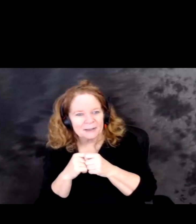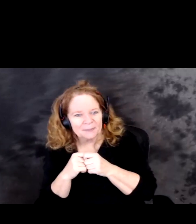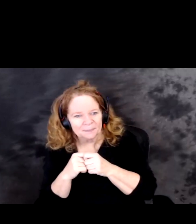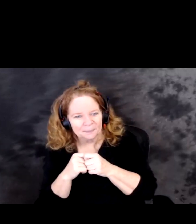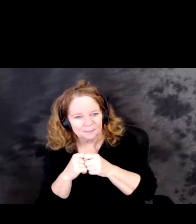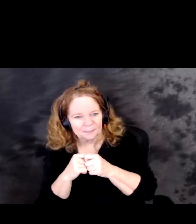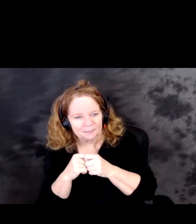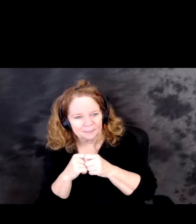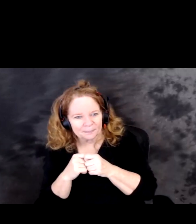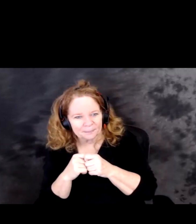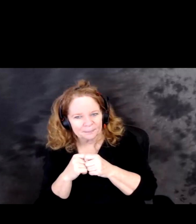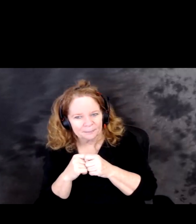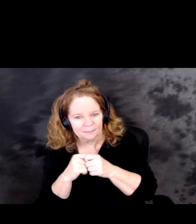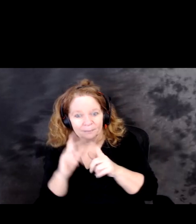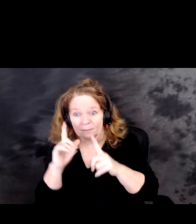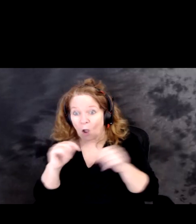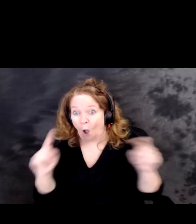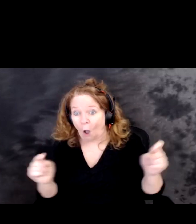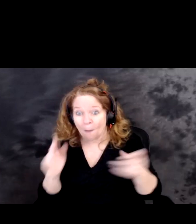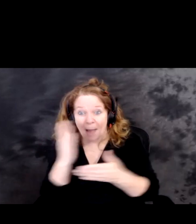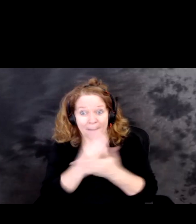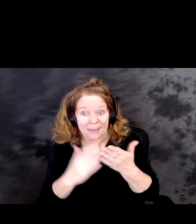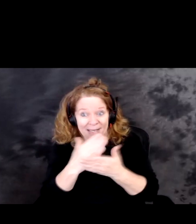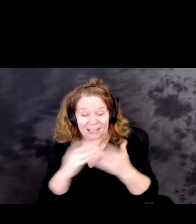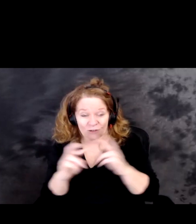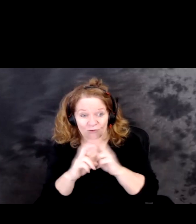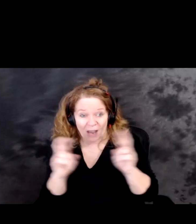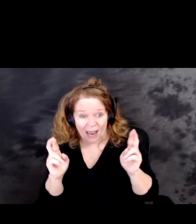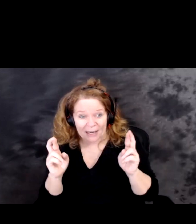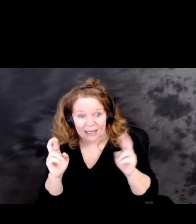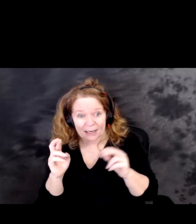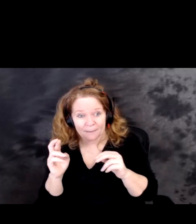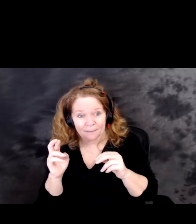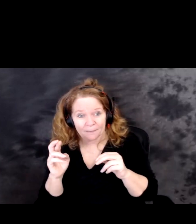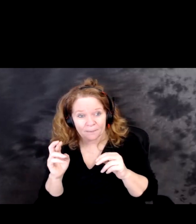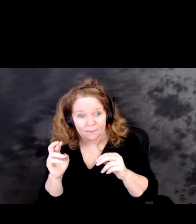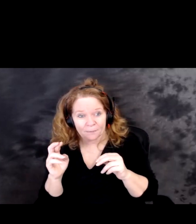muy lindo color. Y aquí tengo todas mis piececitas.